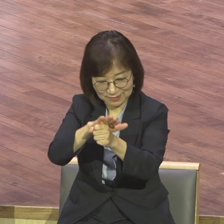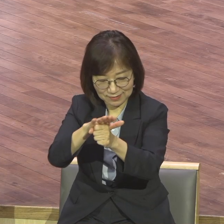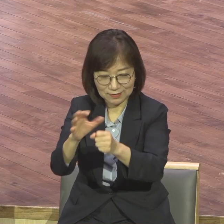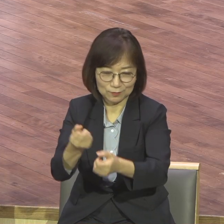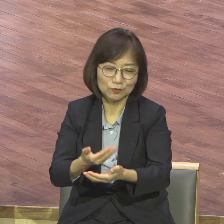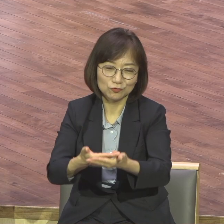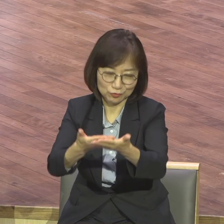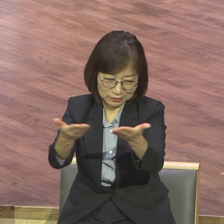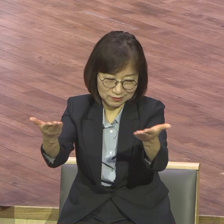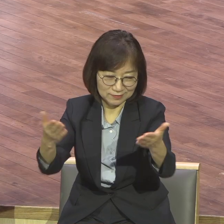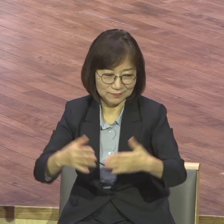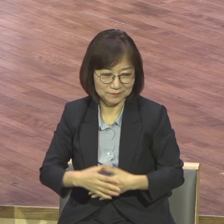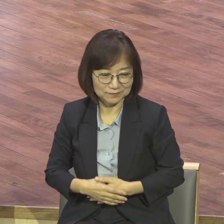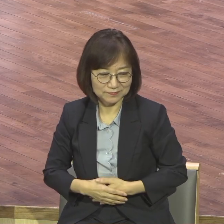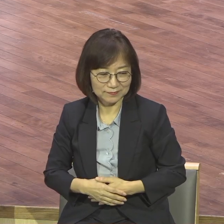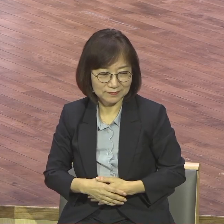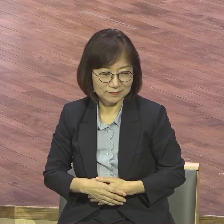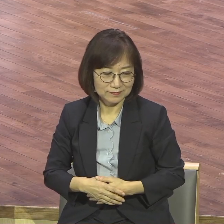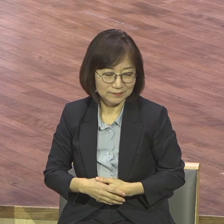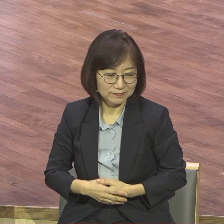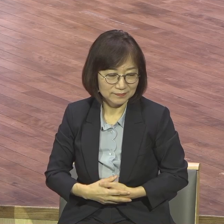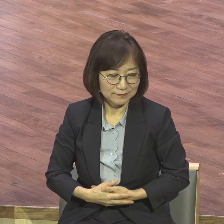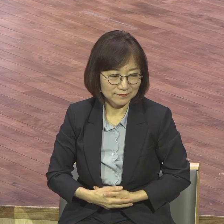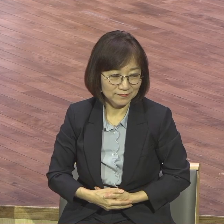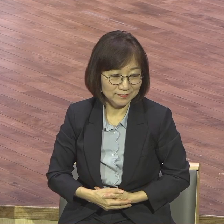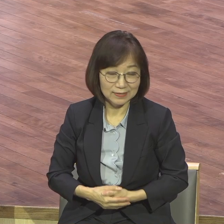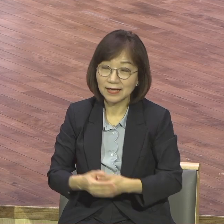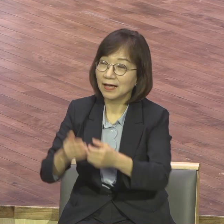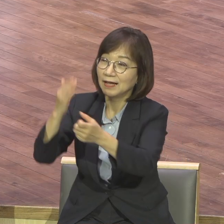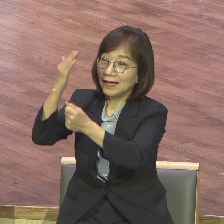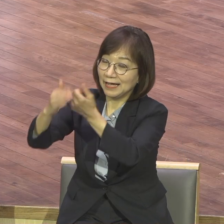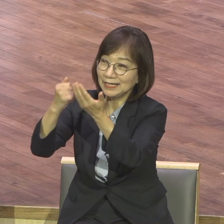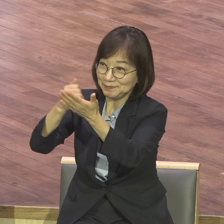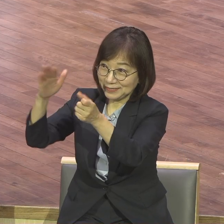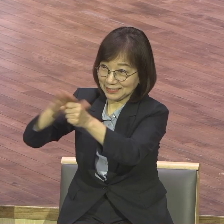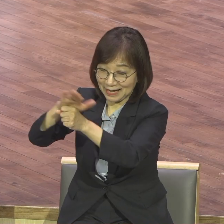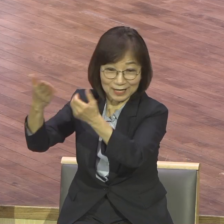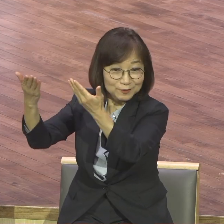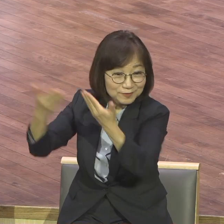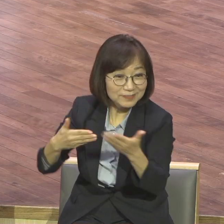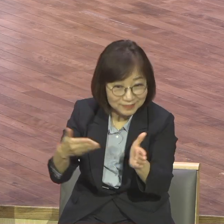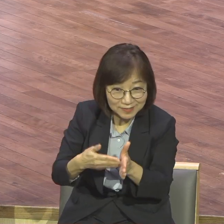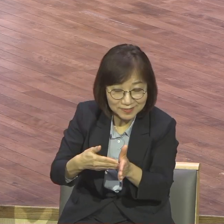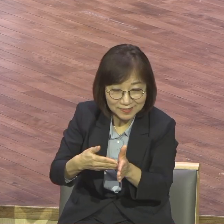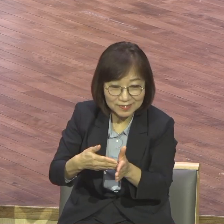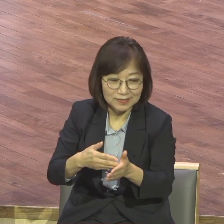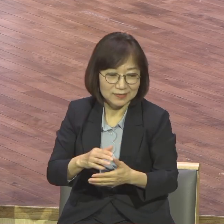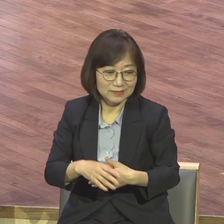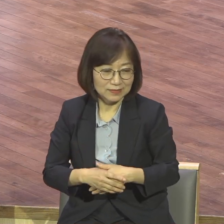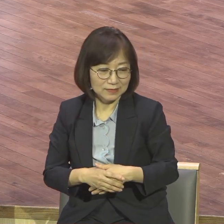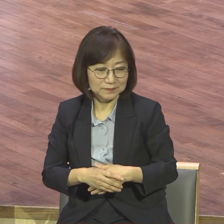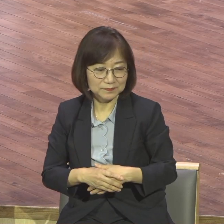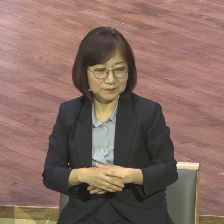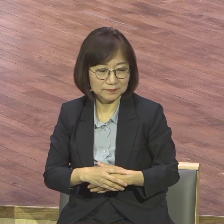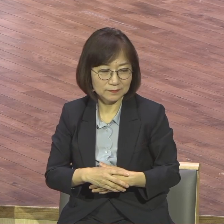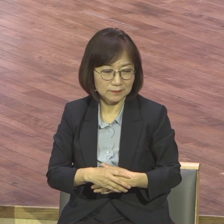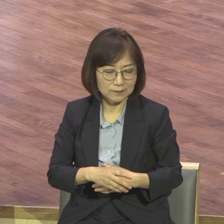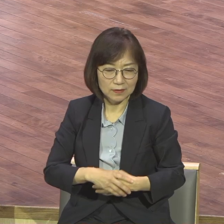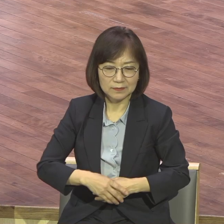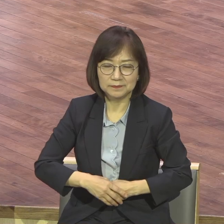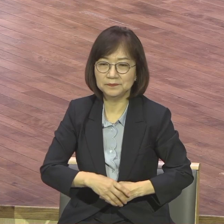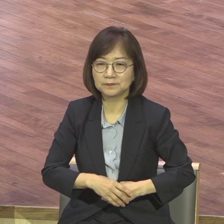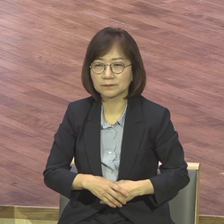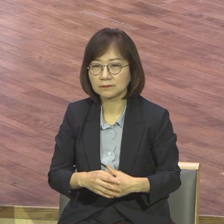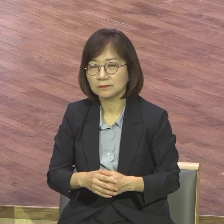것이다. 그런데 이렇게 하나님께서 놀라운 사랑과 은혜를 베푸실 때 누군가를